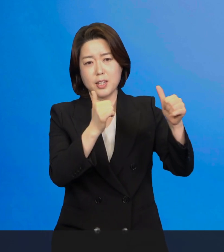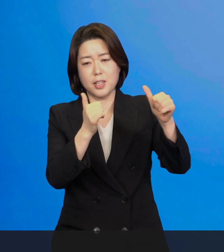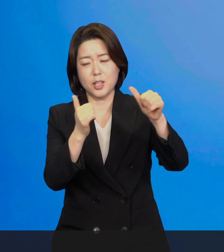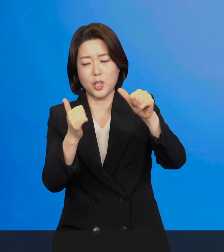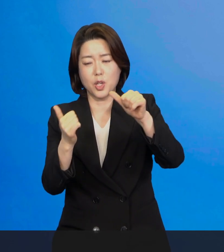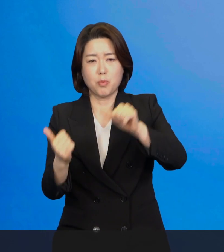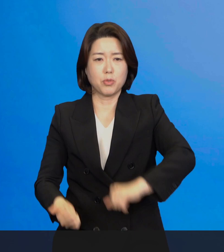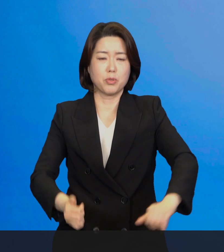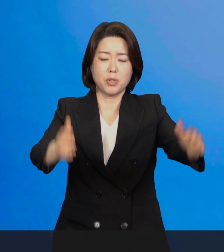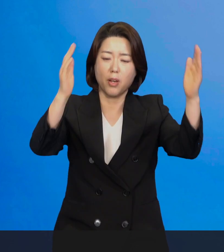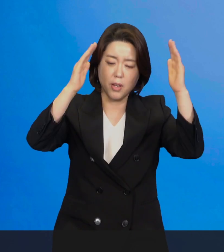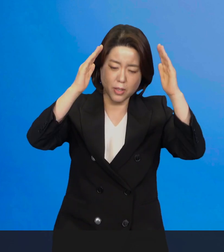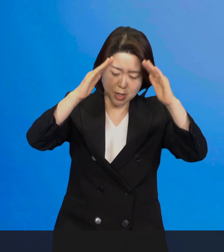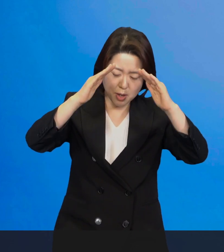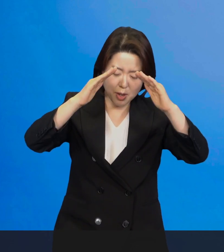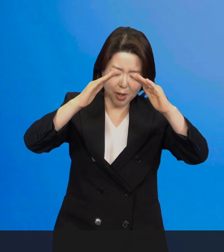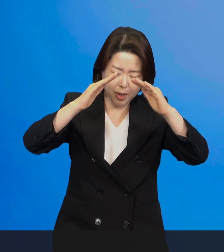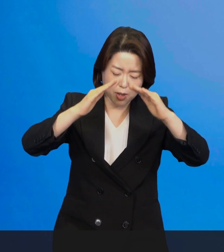사망이